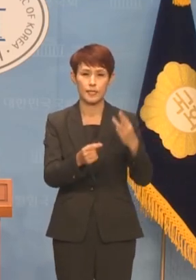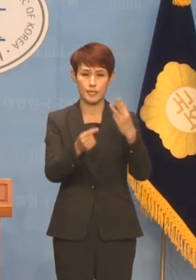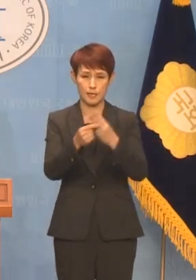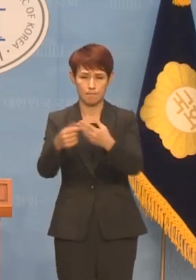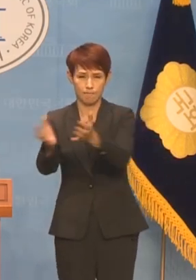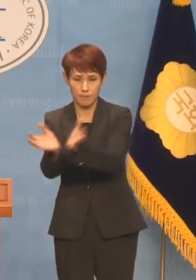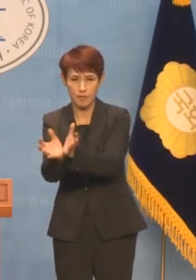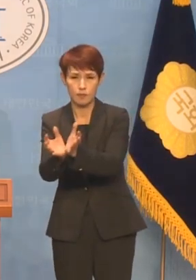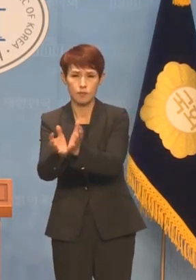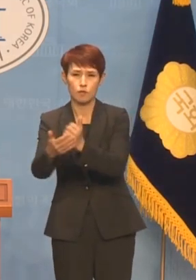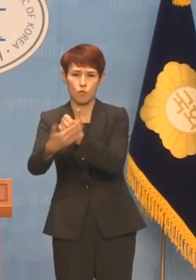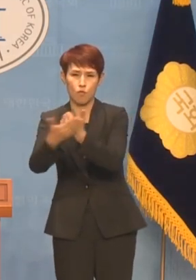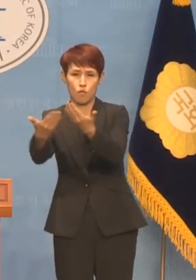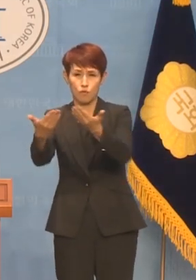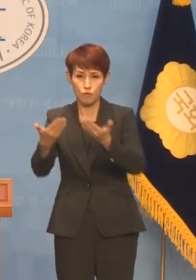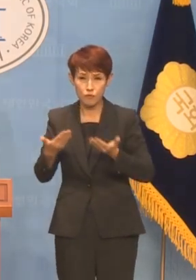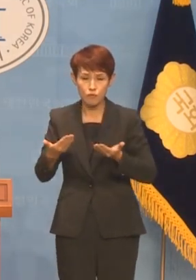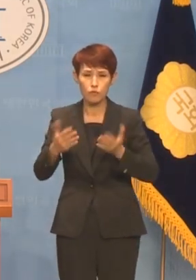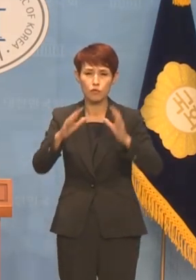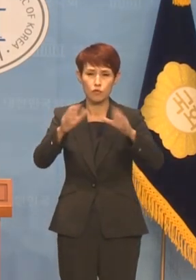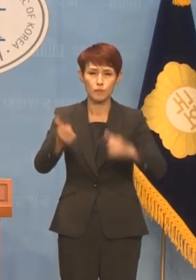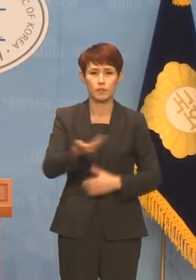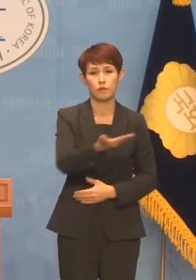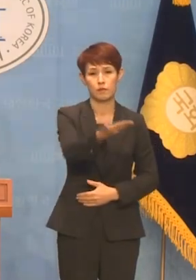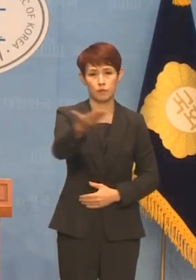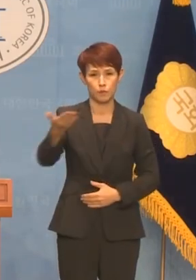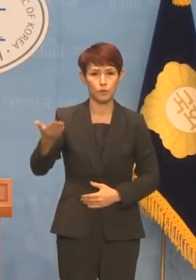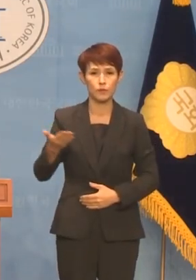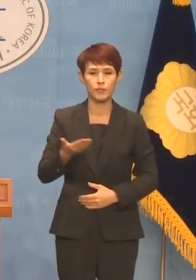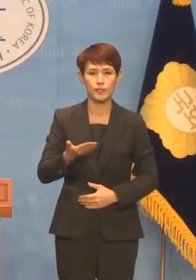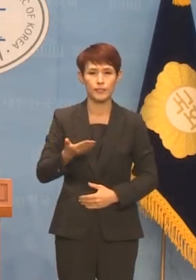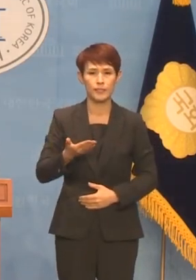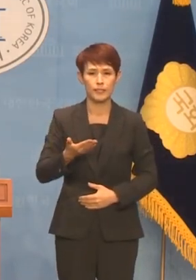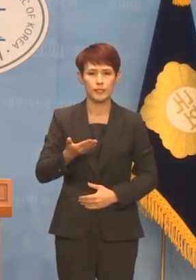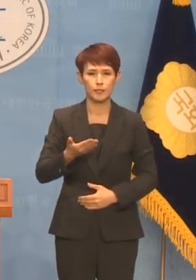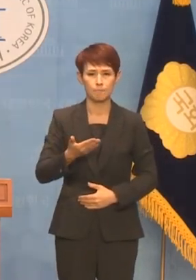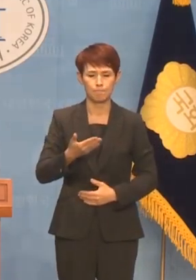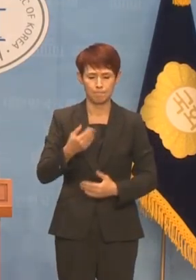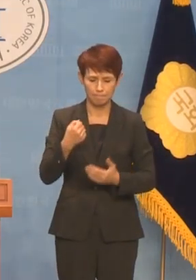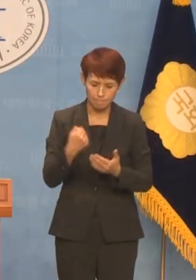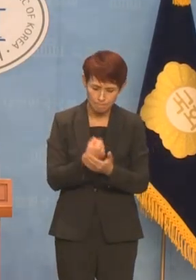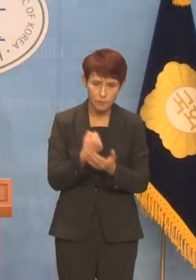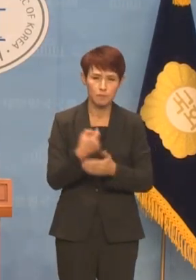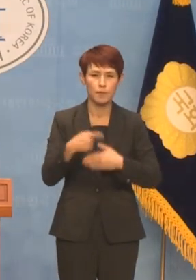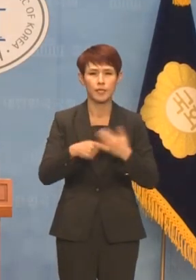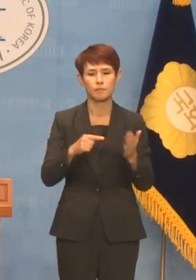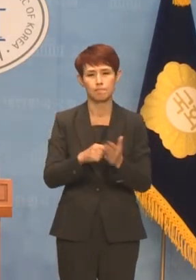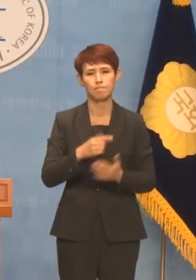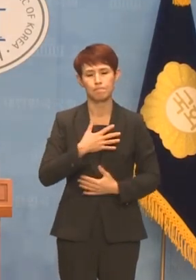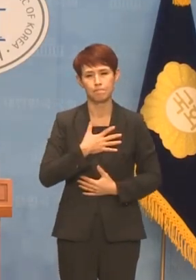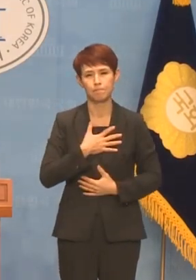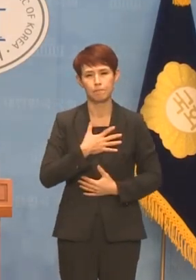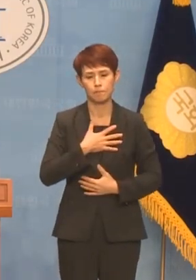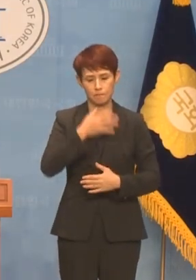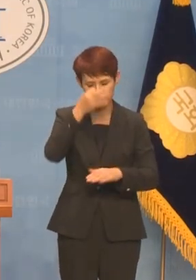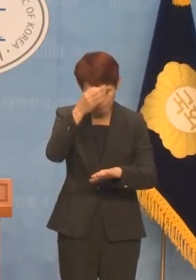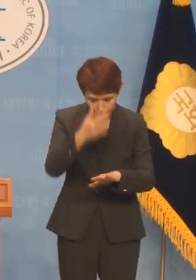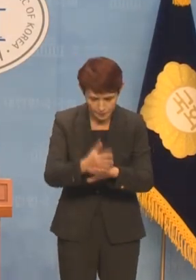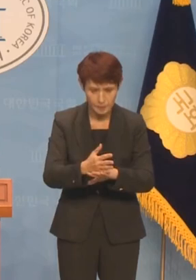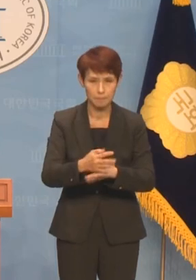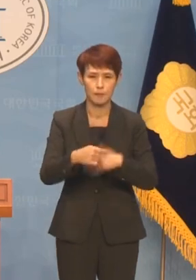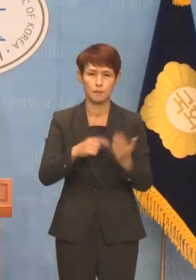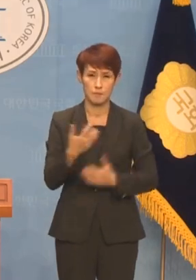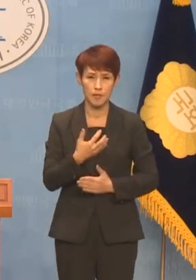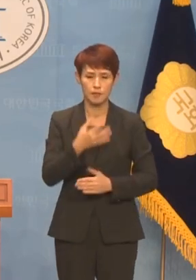주시고 격려를 아끼지 않으셨던 국민 여러분께 통절한 마음으로 고개 숙여 사죄드립니다.